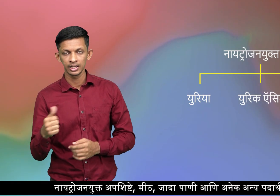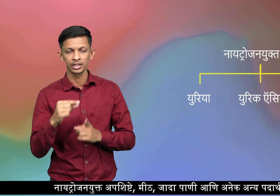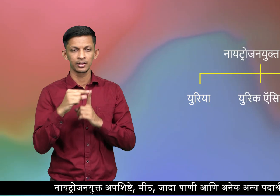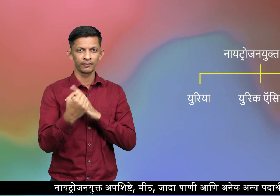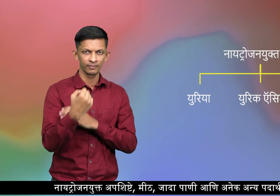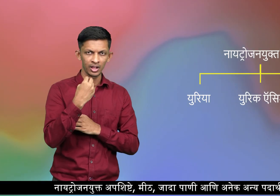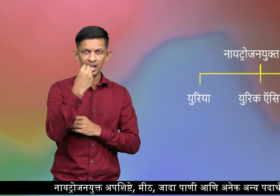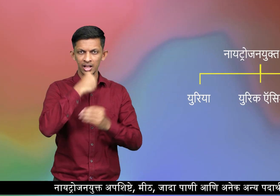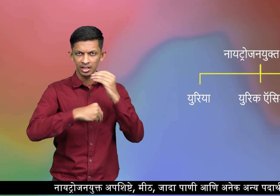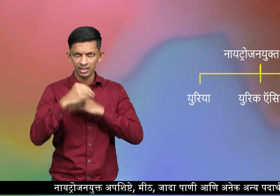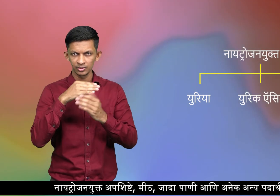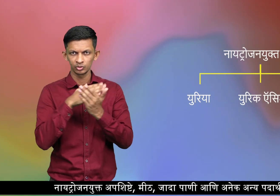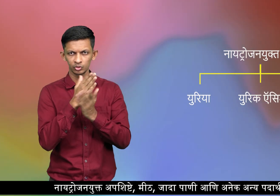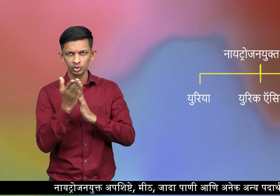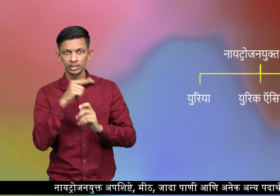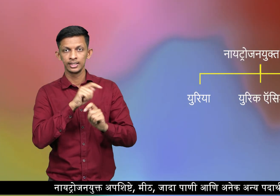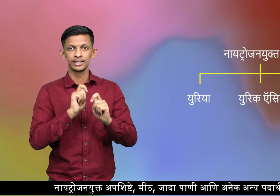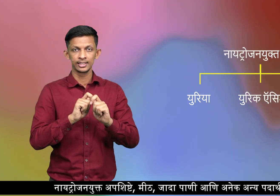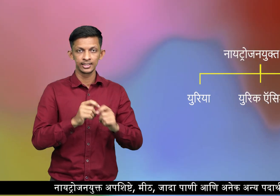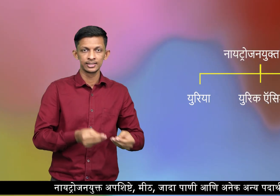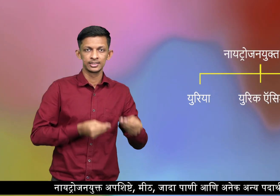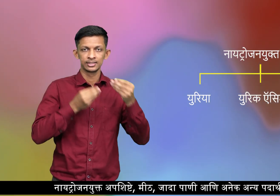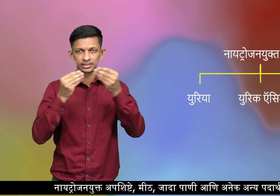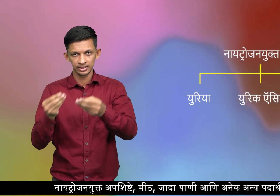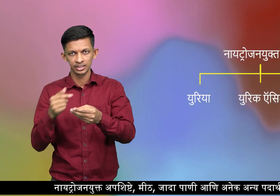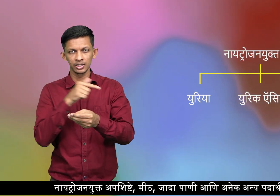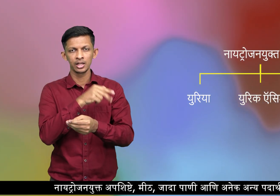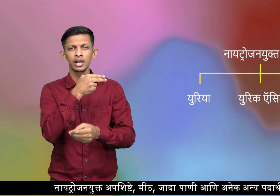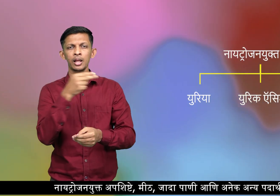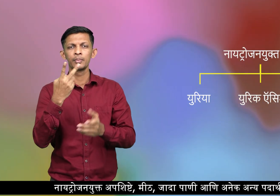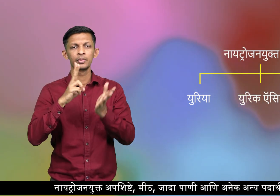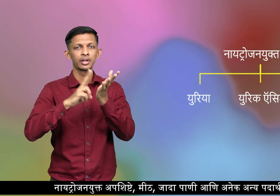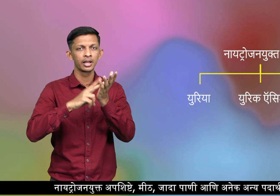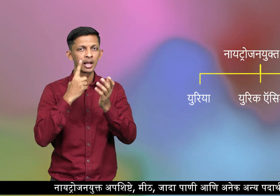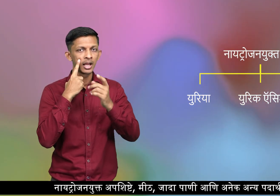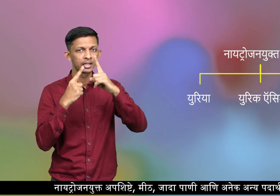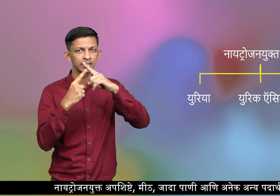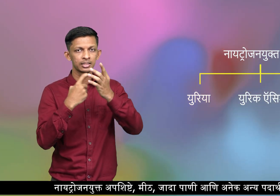नायट्रोजनयुक्त अपशिष्टे, मीठ, जादा पाणी आणि अनेक अन्य पदार्थ निर्माण होतात,